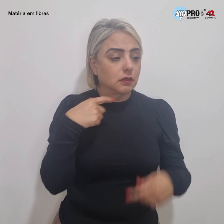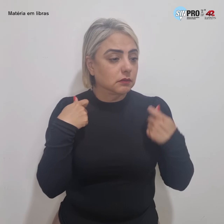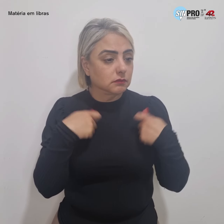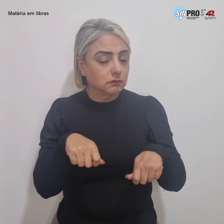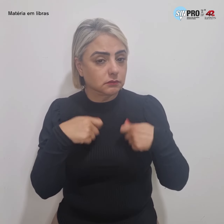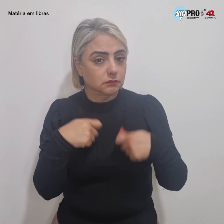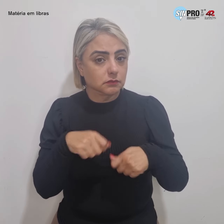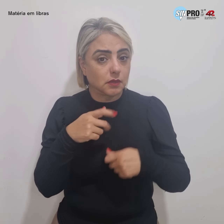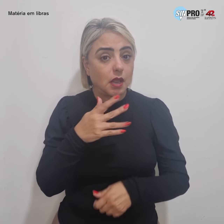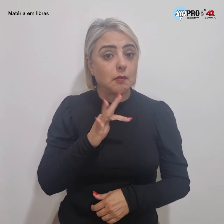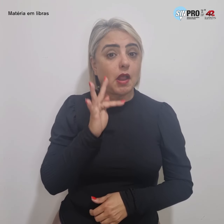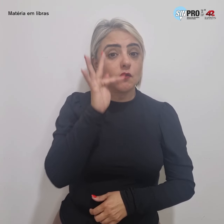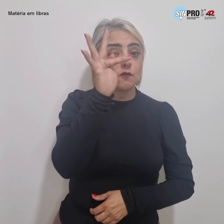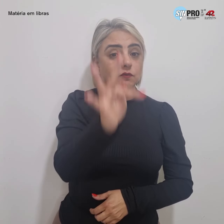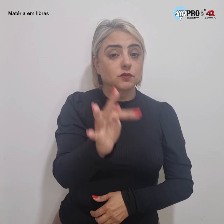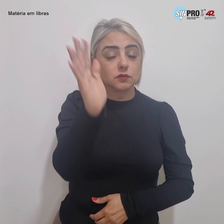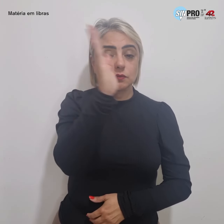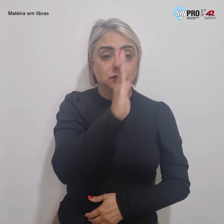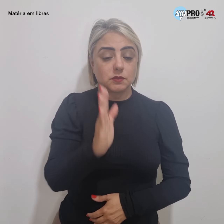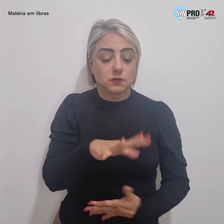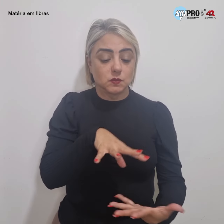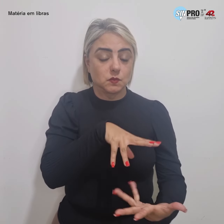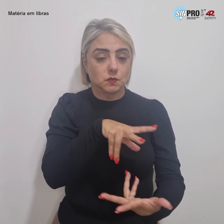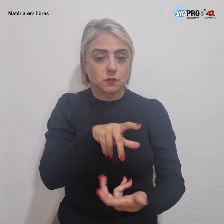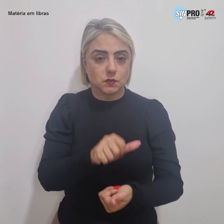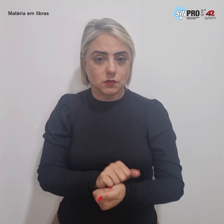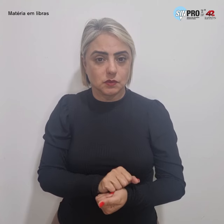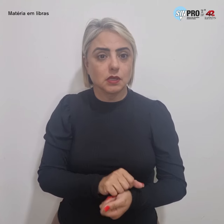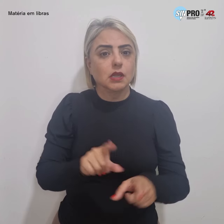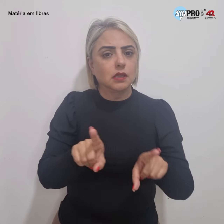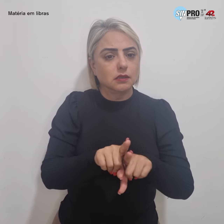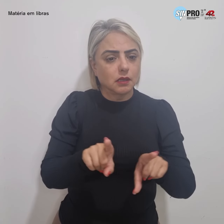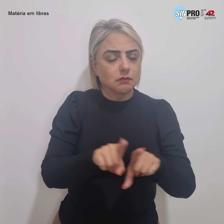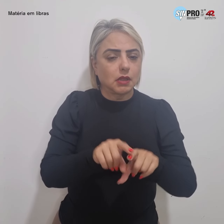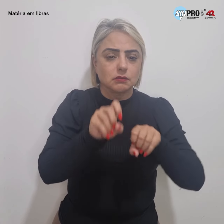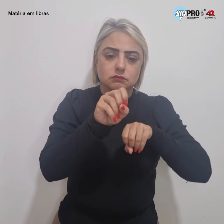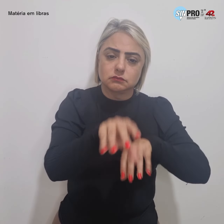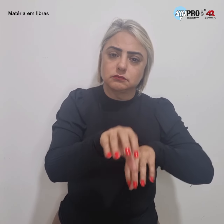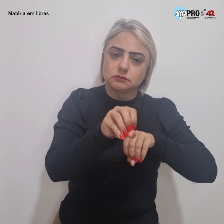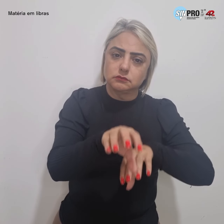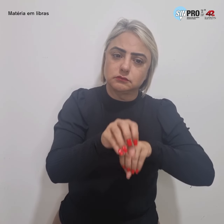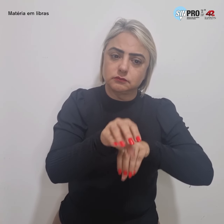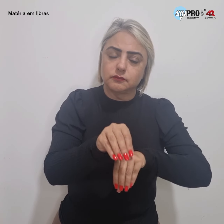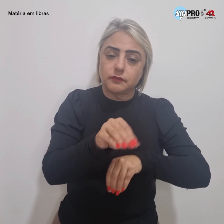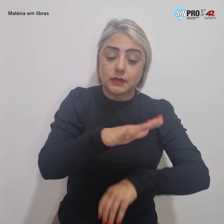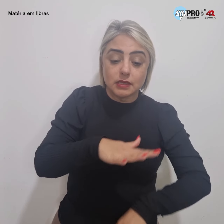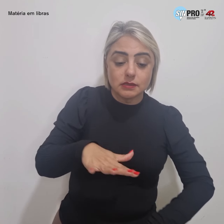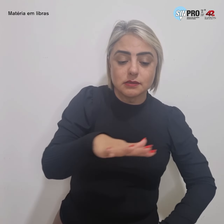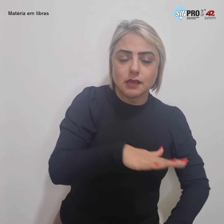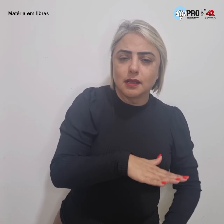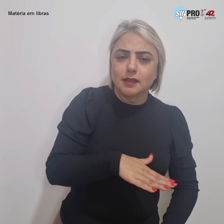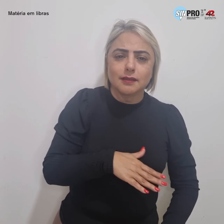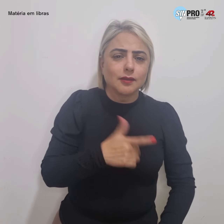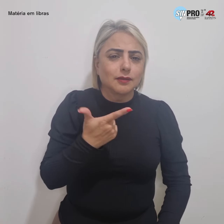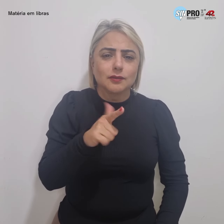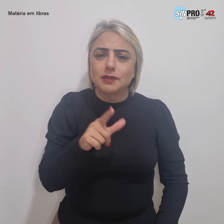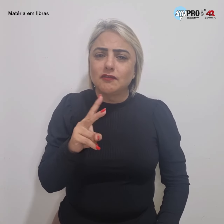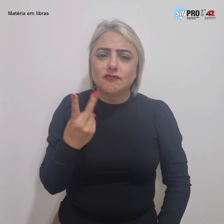para o futuro do Brasil e do mundo, e pela educação, setor tão desvalorizado pelo governo